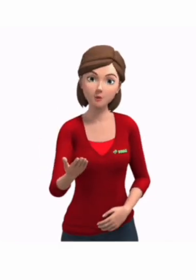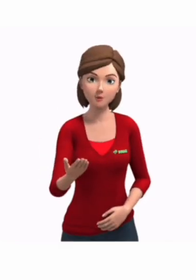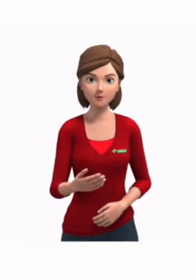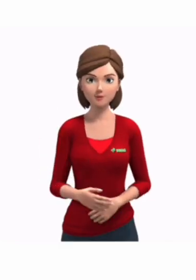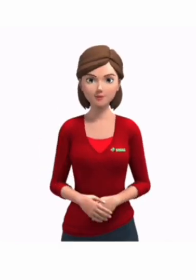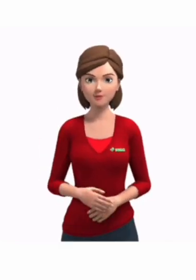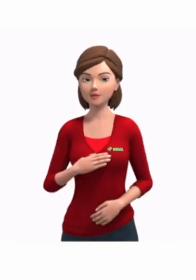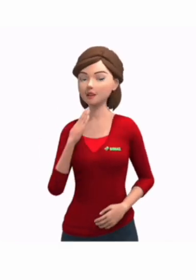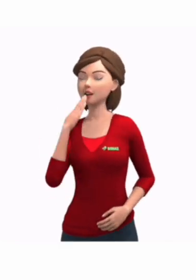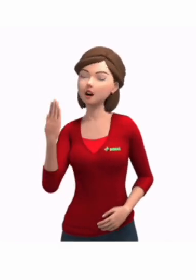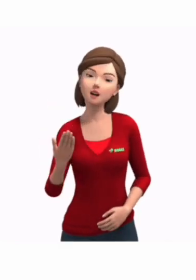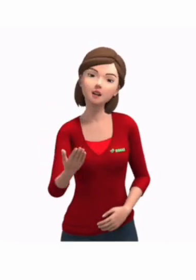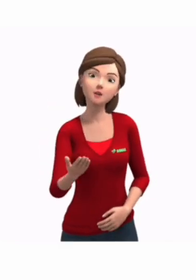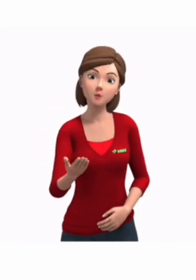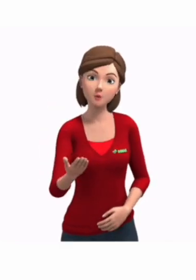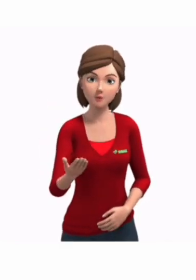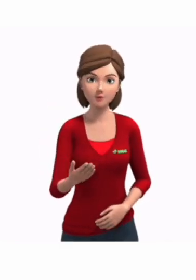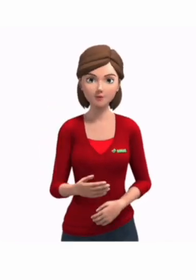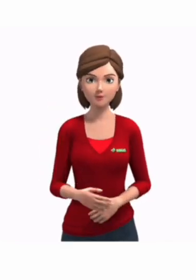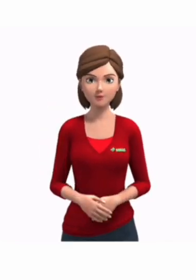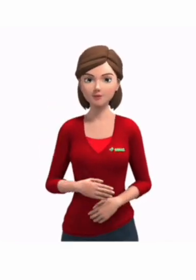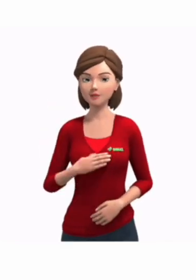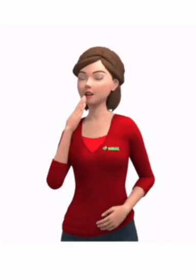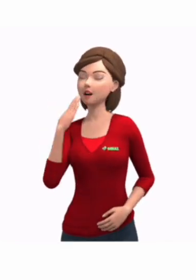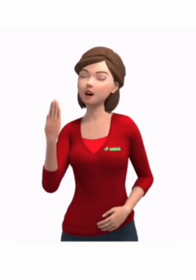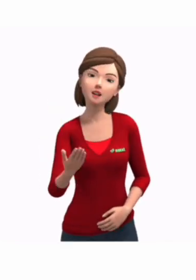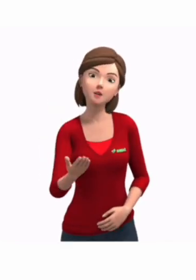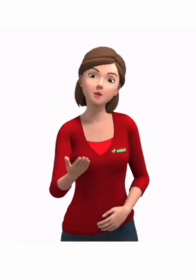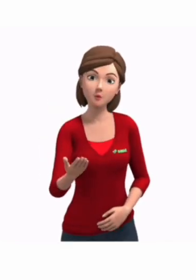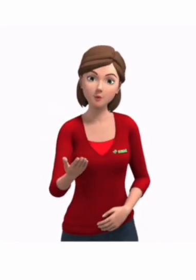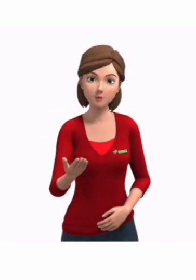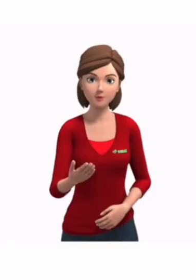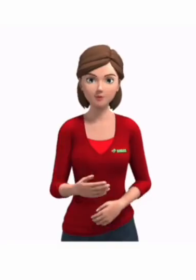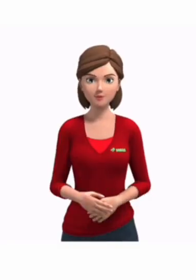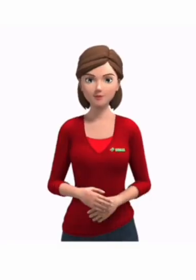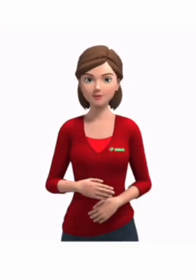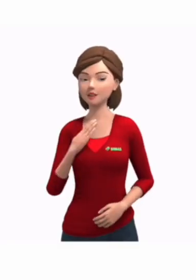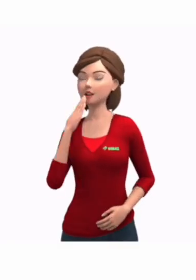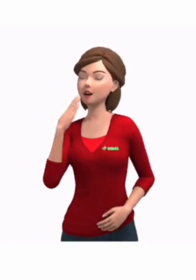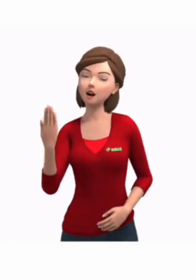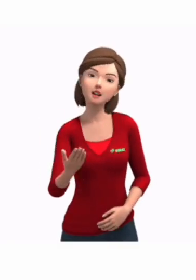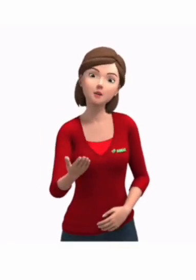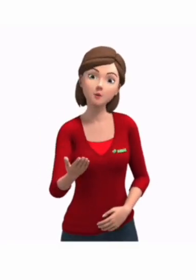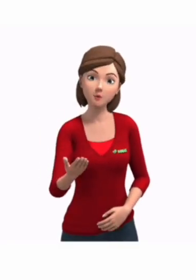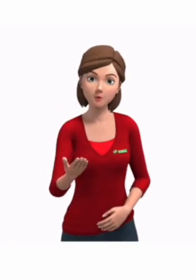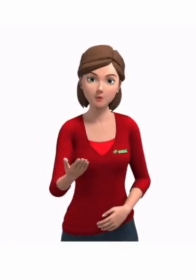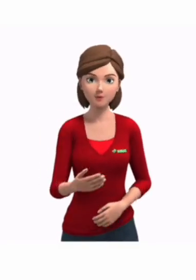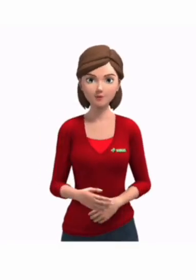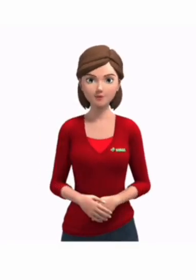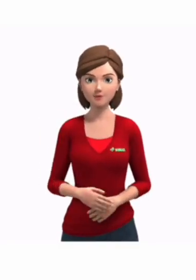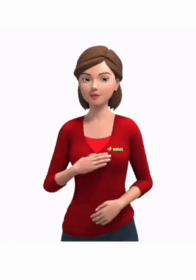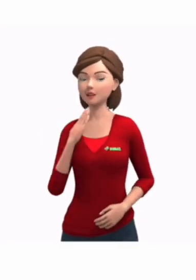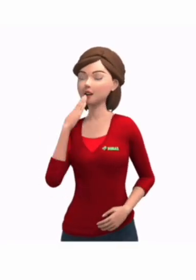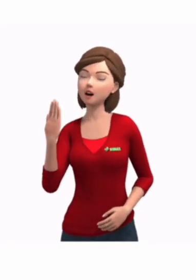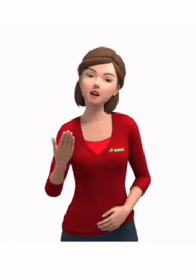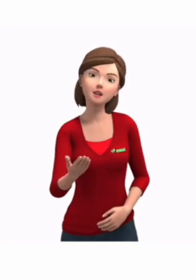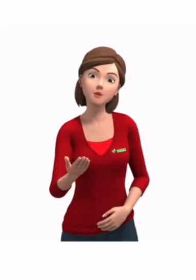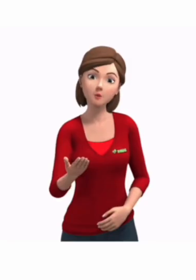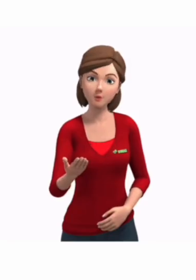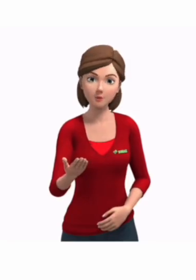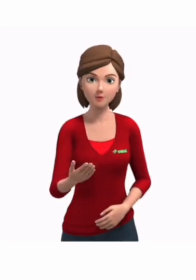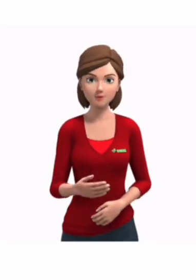commence un peu à se démocratiser. Tout à fait, et justement, l'intelligence artificielle n'est pas du tout bon sur le handicap en termes